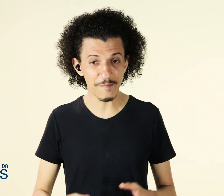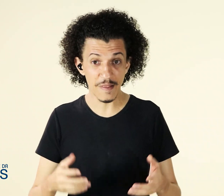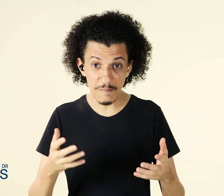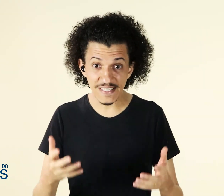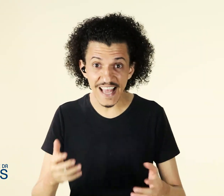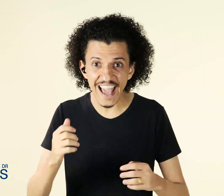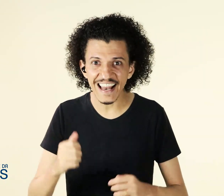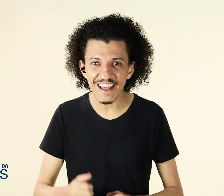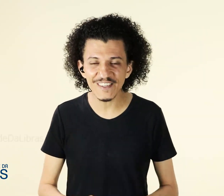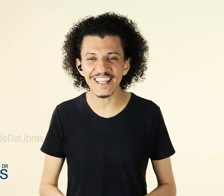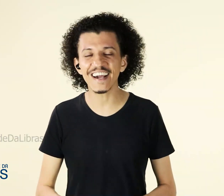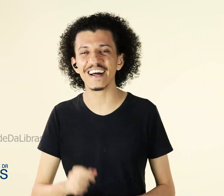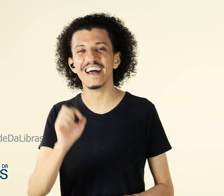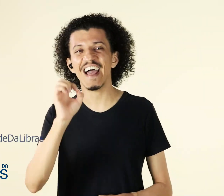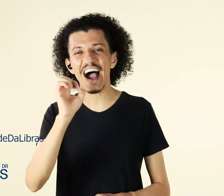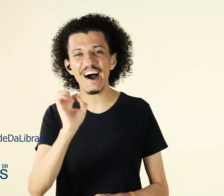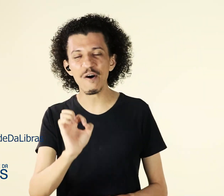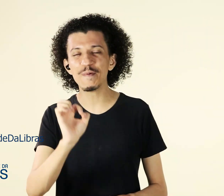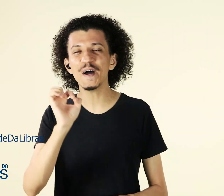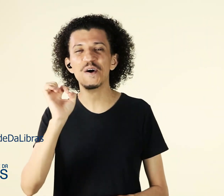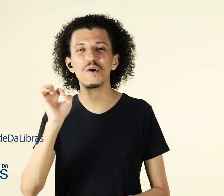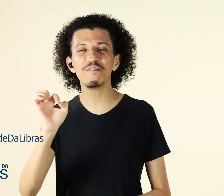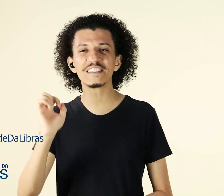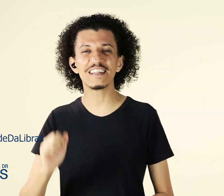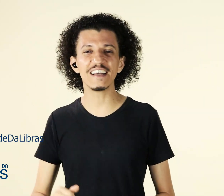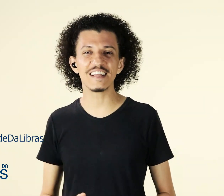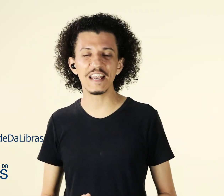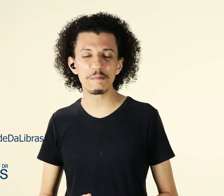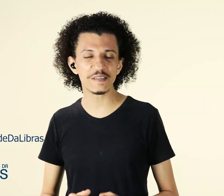Me segue lá no Instagram, @Universidade da Libras,